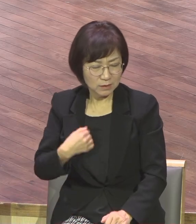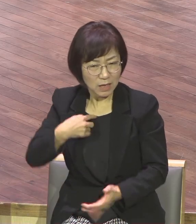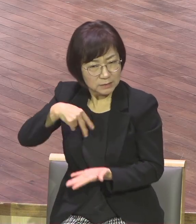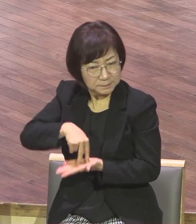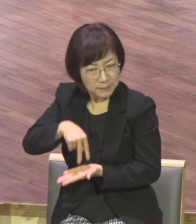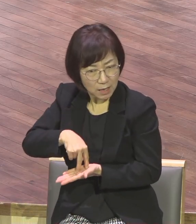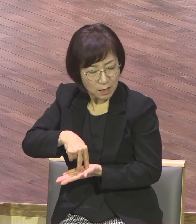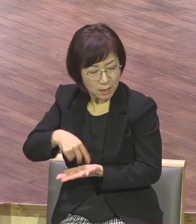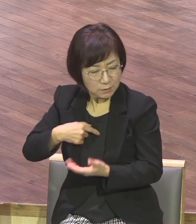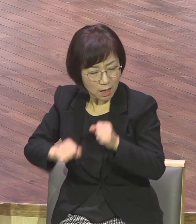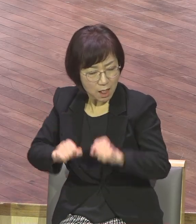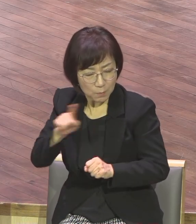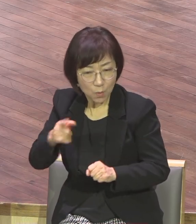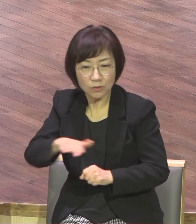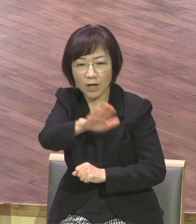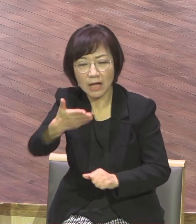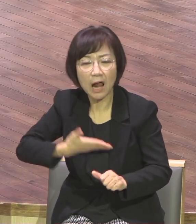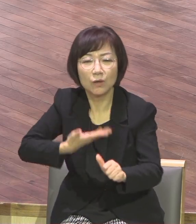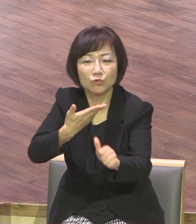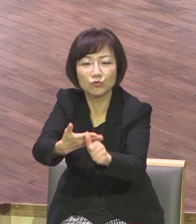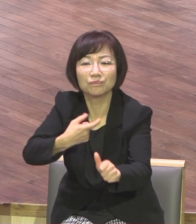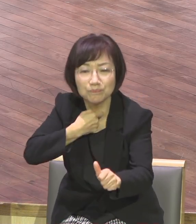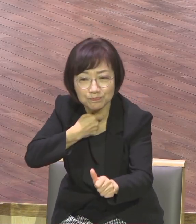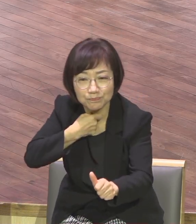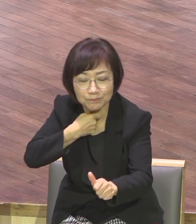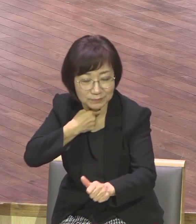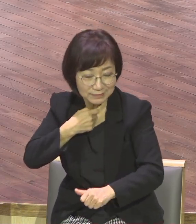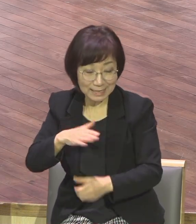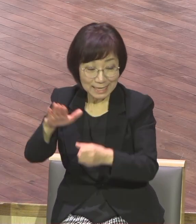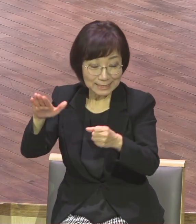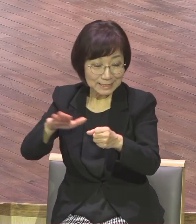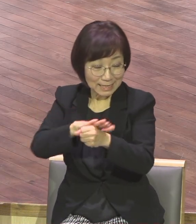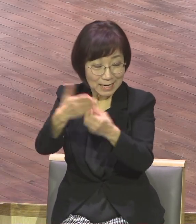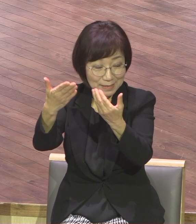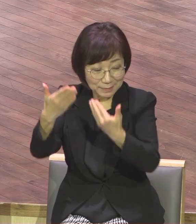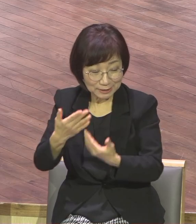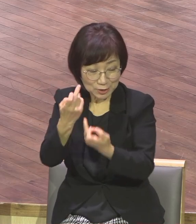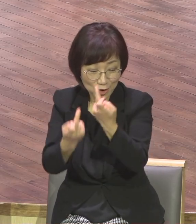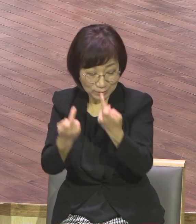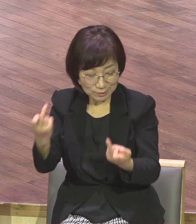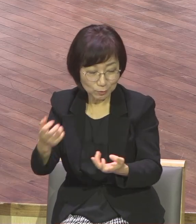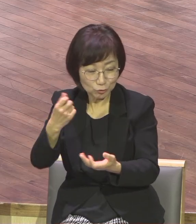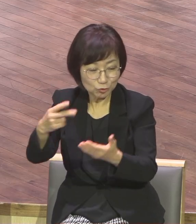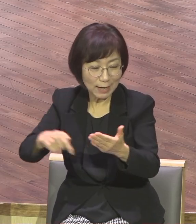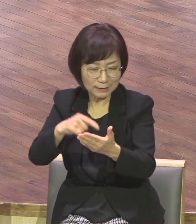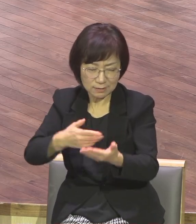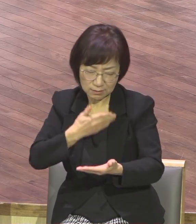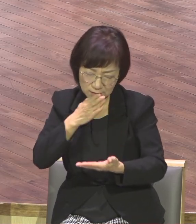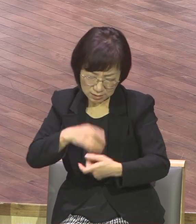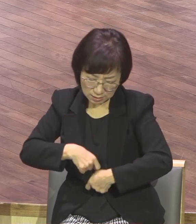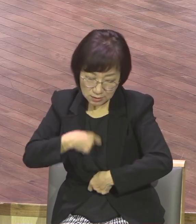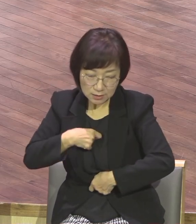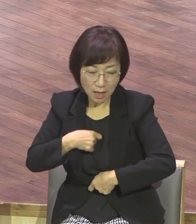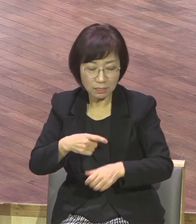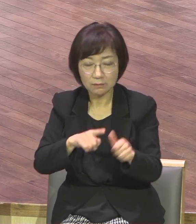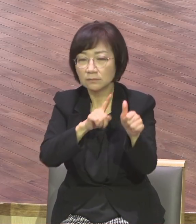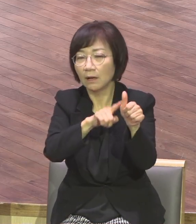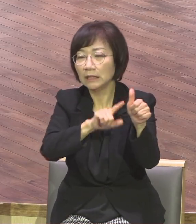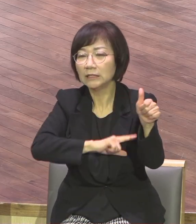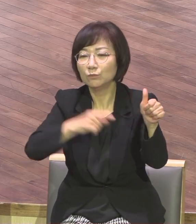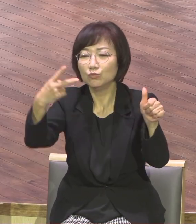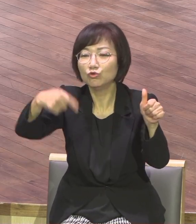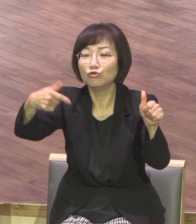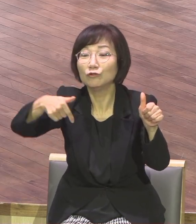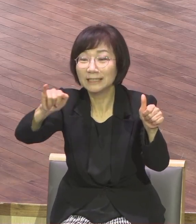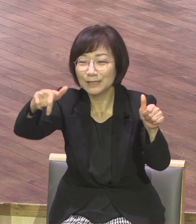하는지 너에게도 알리려 하노니 사랑을 받은 형제여 주 안에서 진실한 일꾼인 두기고가 모든